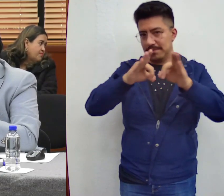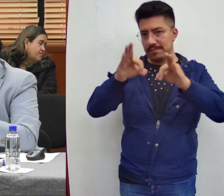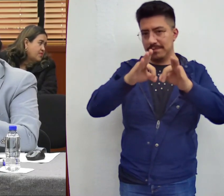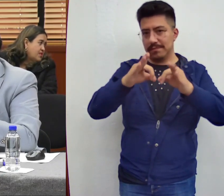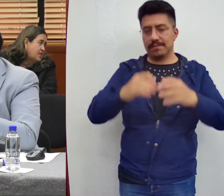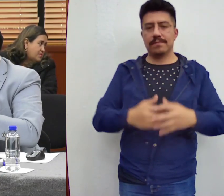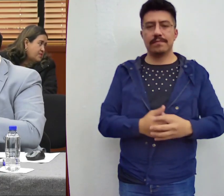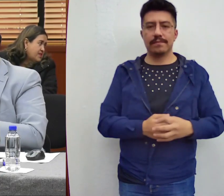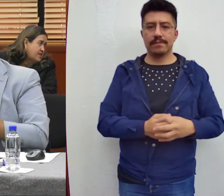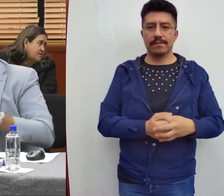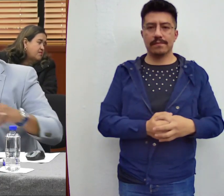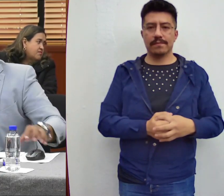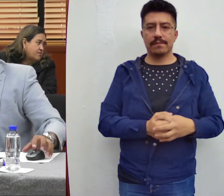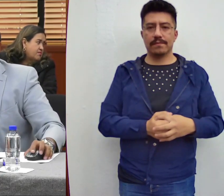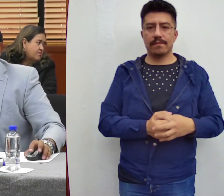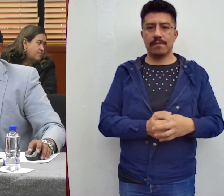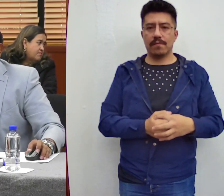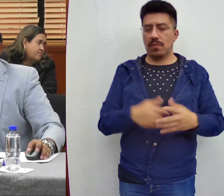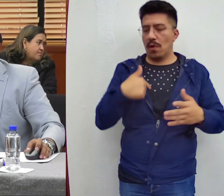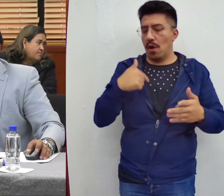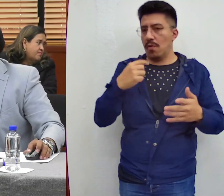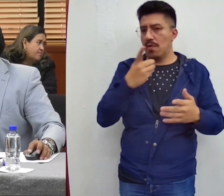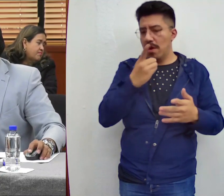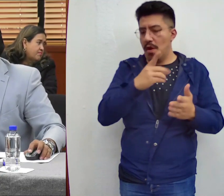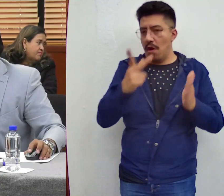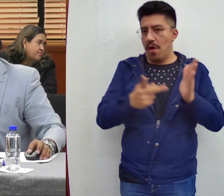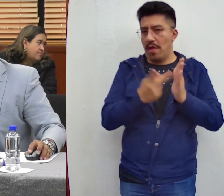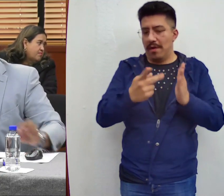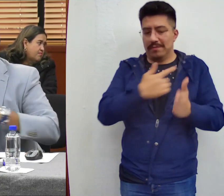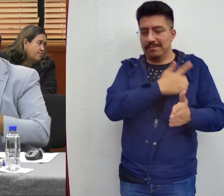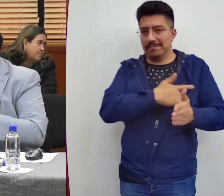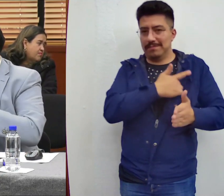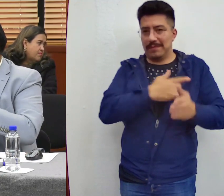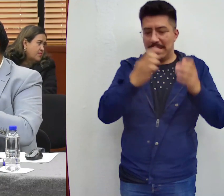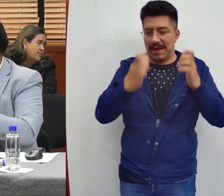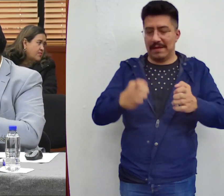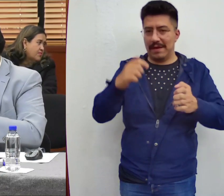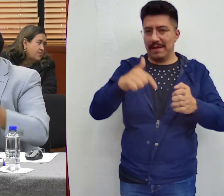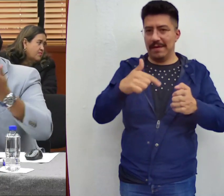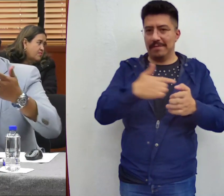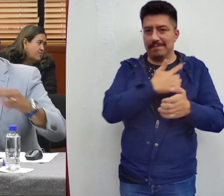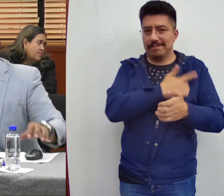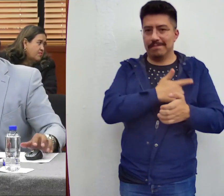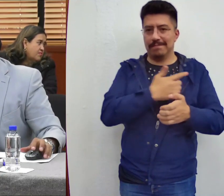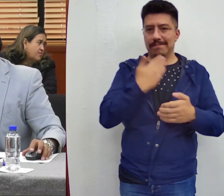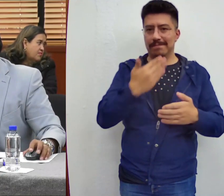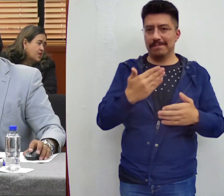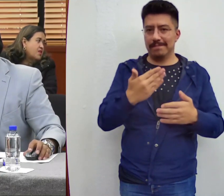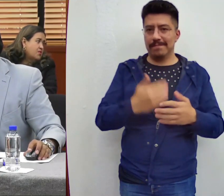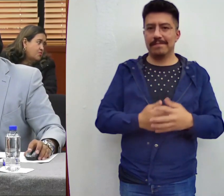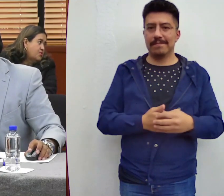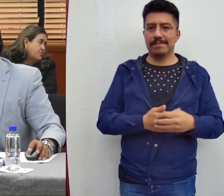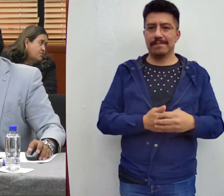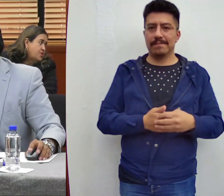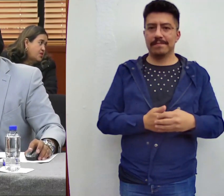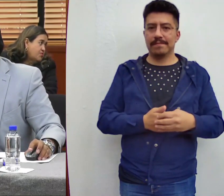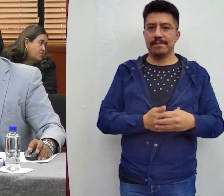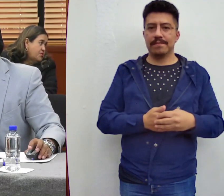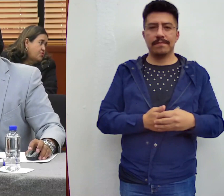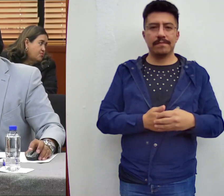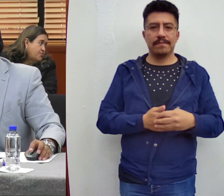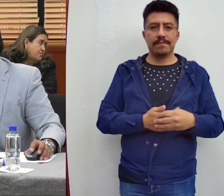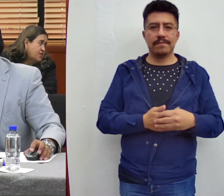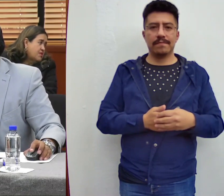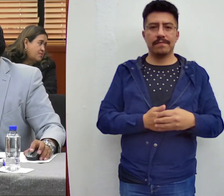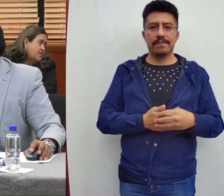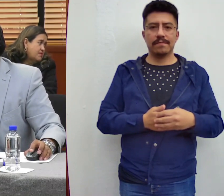se realizan. Reitero el agradecimiento y el gusto de poder estar aquí con nosotros, un servidor, Aarón Flores, punto focal